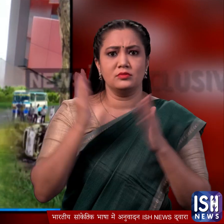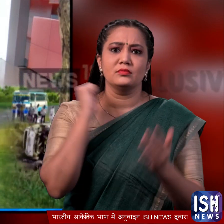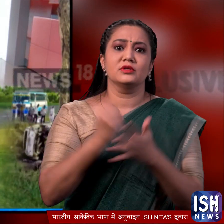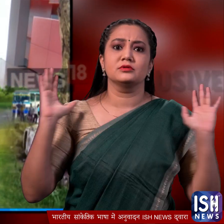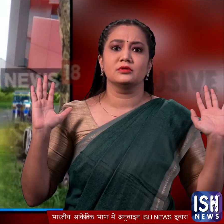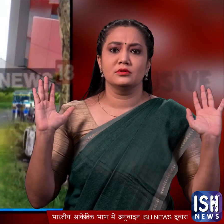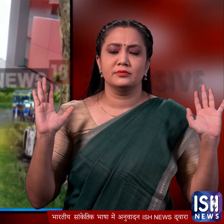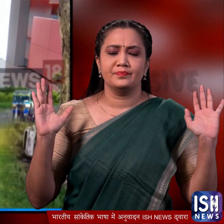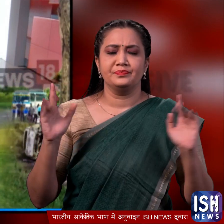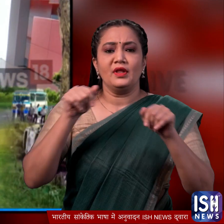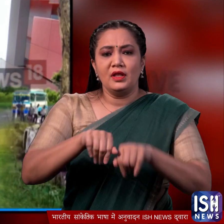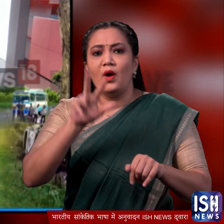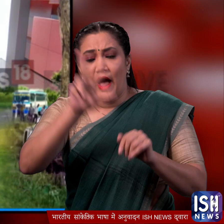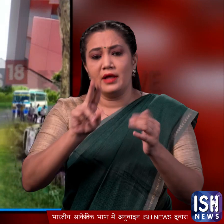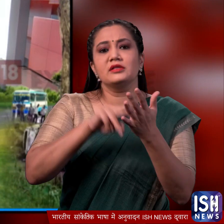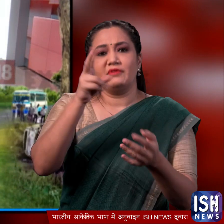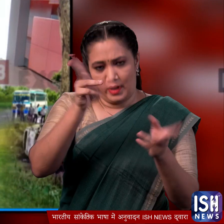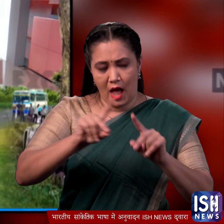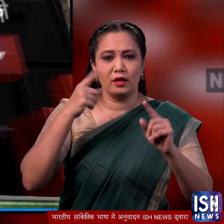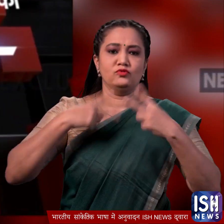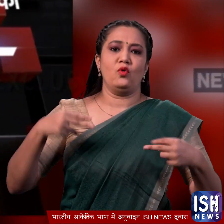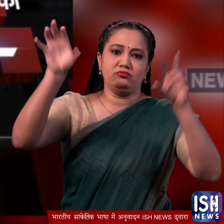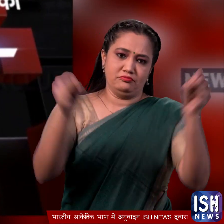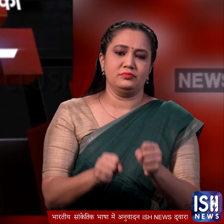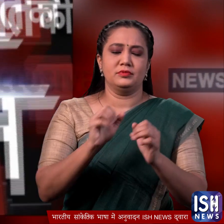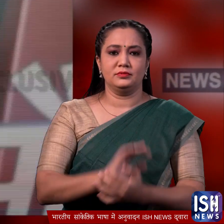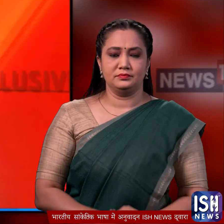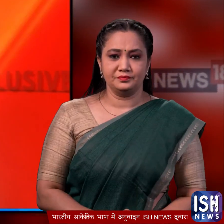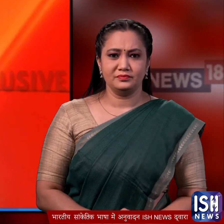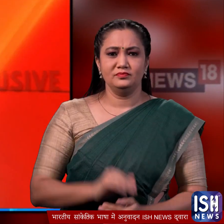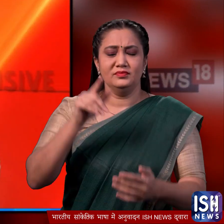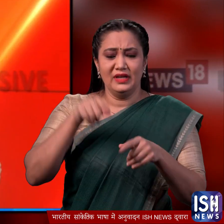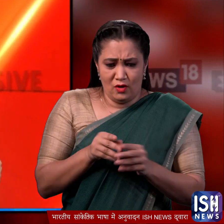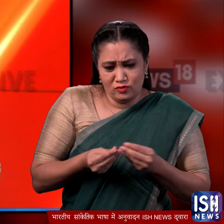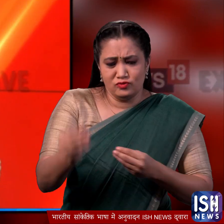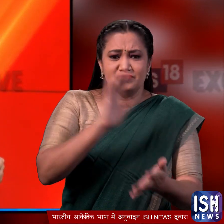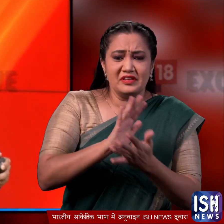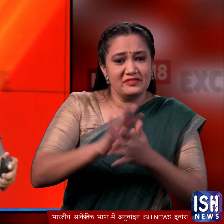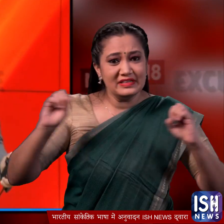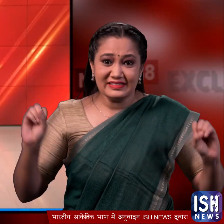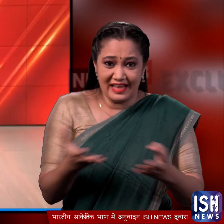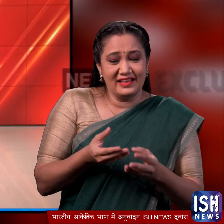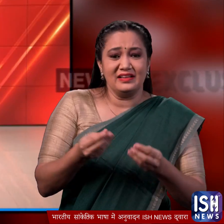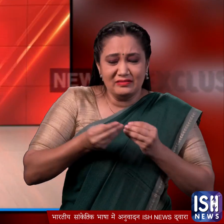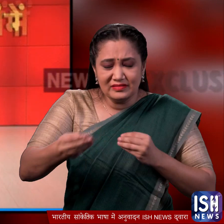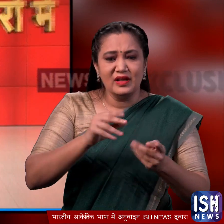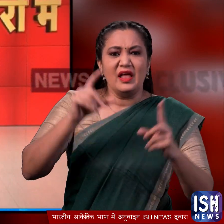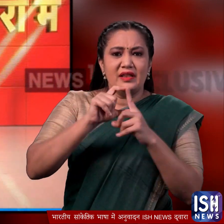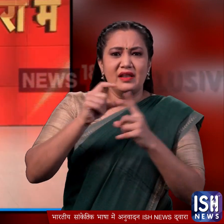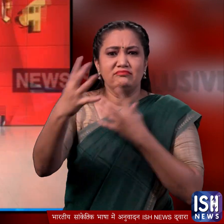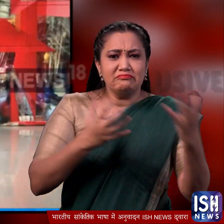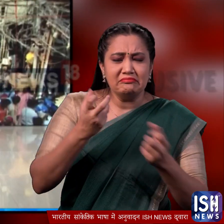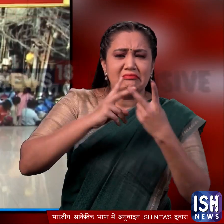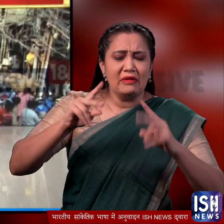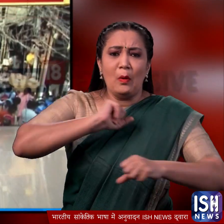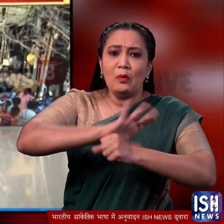कहा। अब इस मामले में 8 नवंबर को अगली सुनवाई होगी। त्योहारों के मौसम का खुमार चढ़ा तो दिल्ली के बाजारों की जबरदस्त